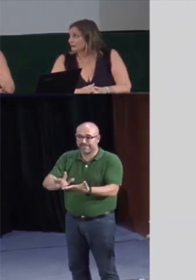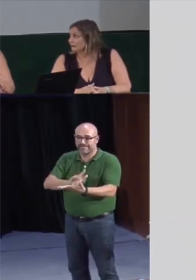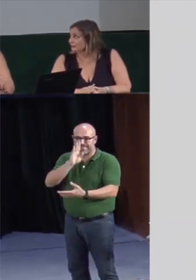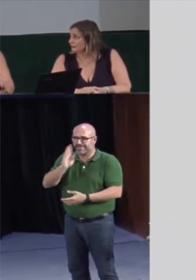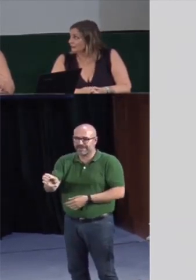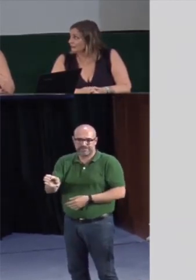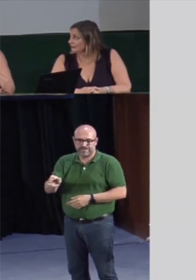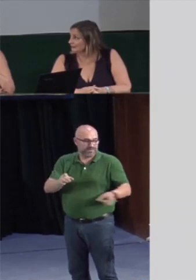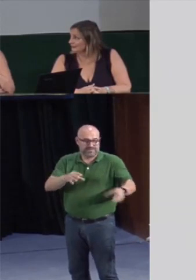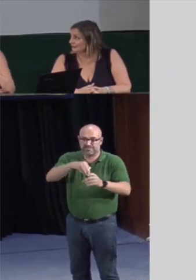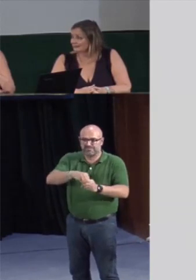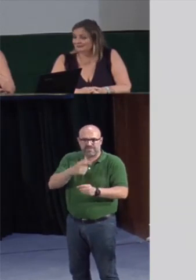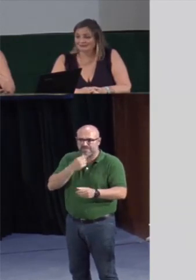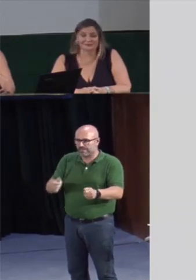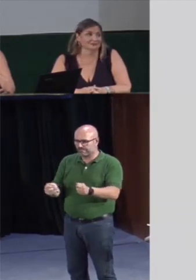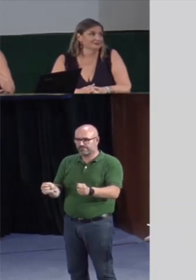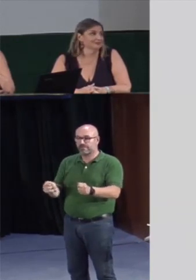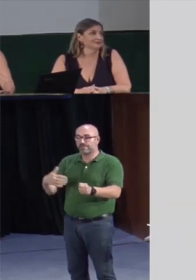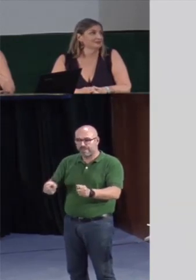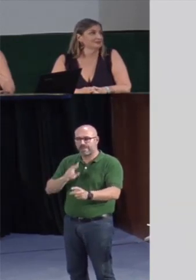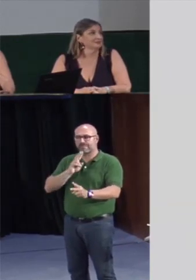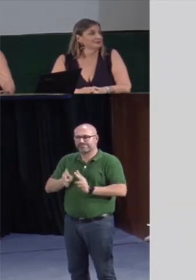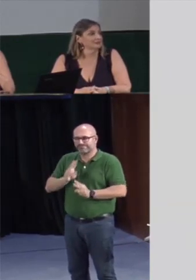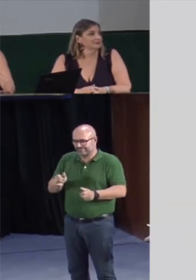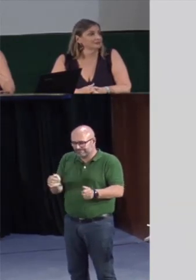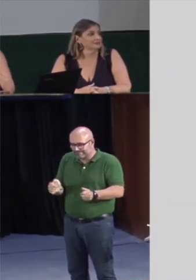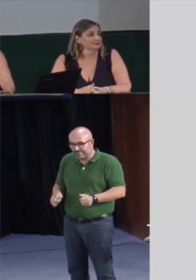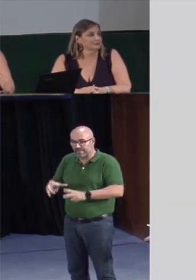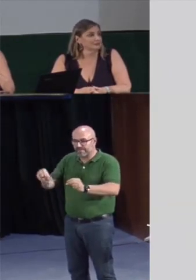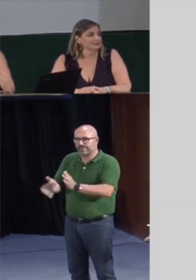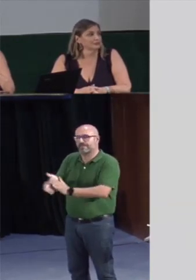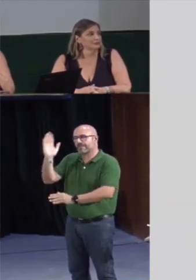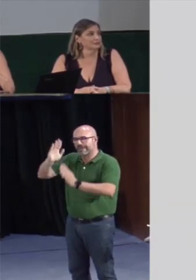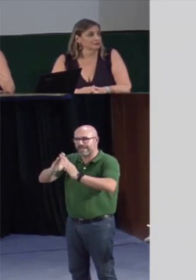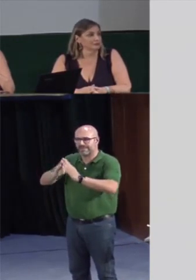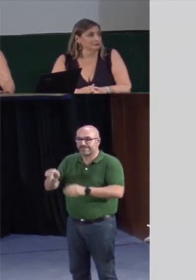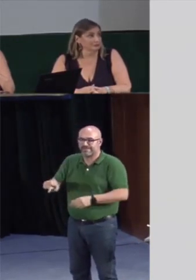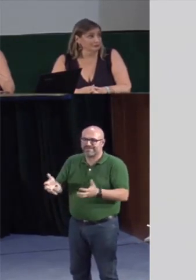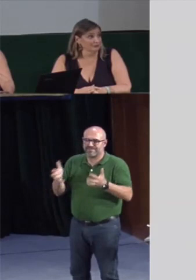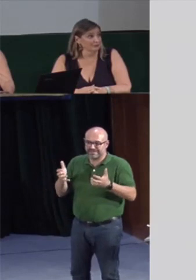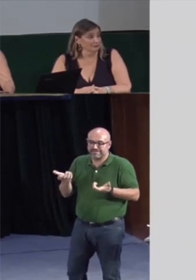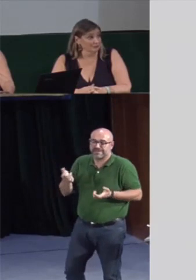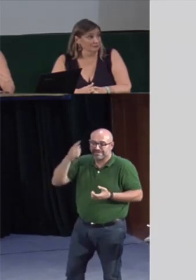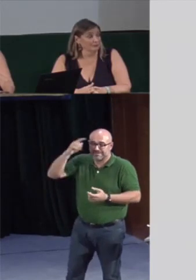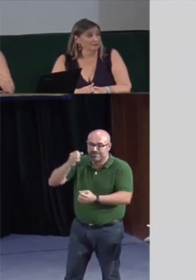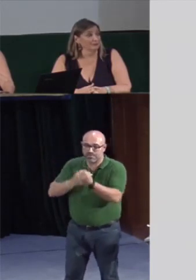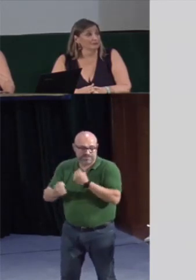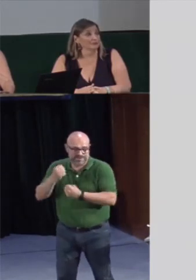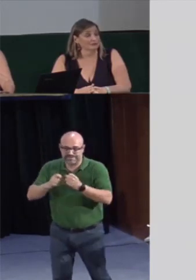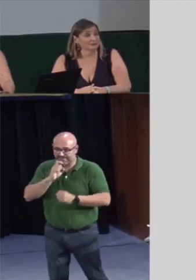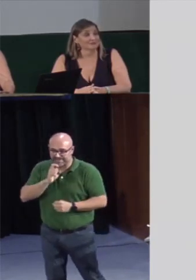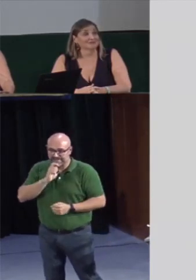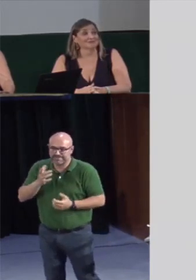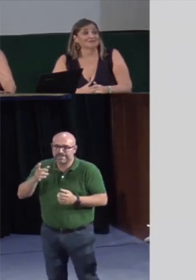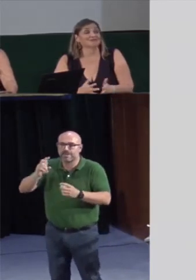no depende ni siquiera de los examinadores y los evaluadores, sino que depende un poco de la administración, si es que se trabaja en la administración o del centro donde se esté, que